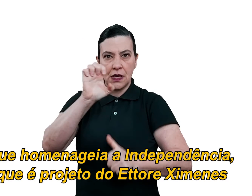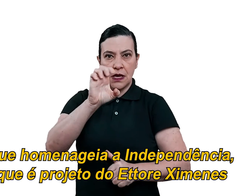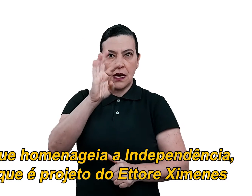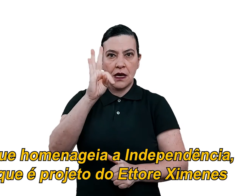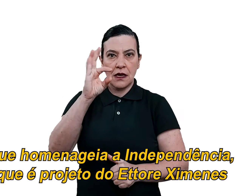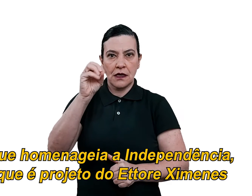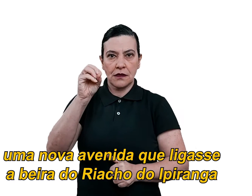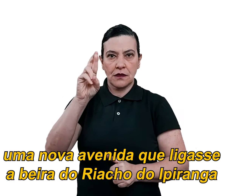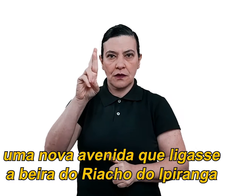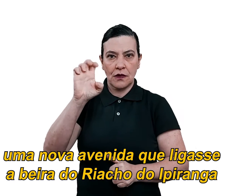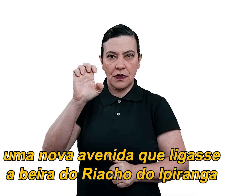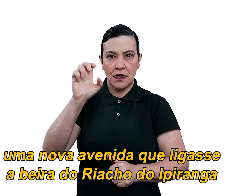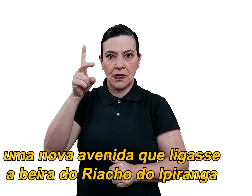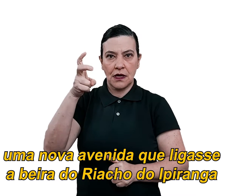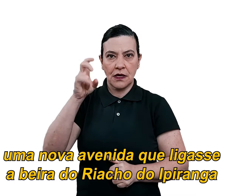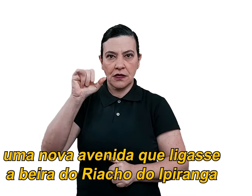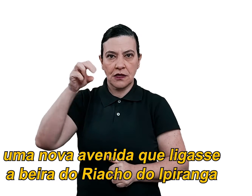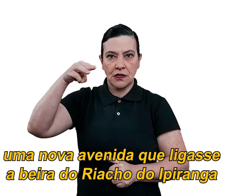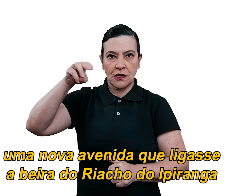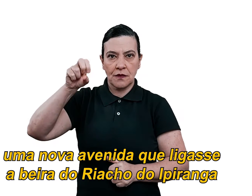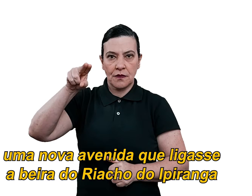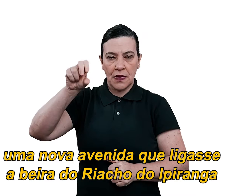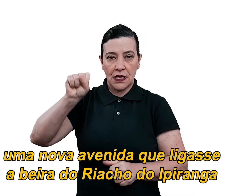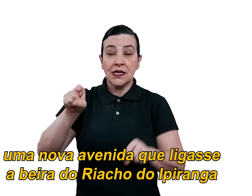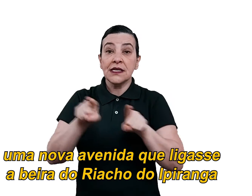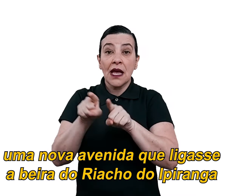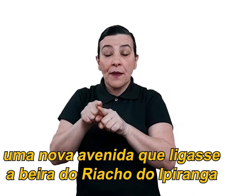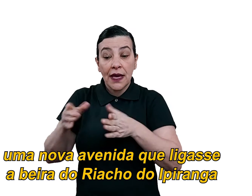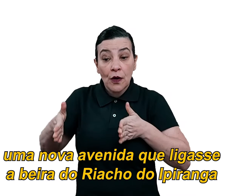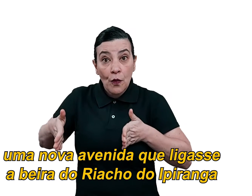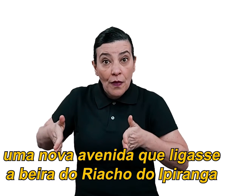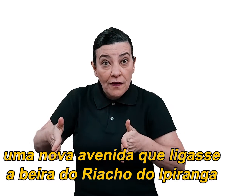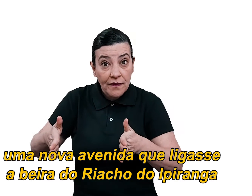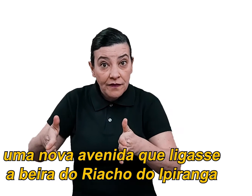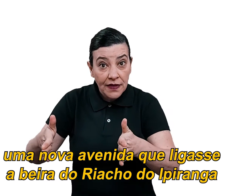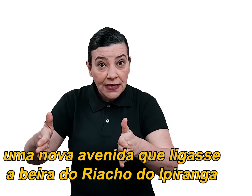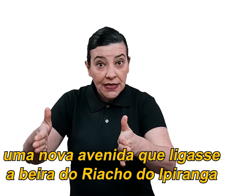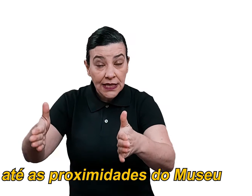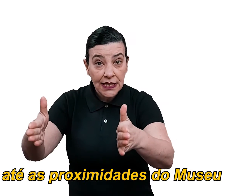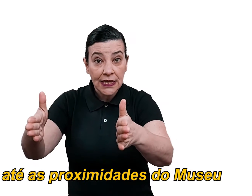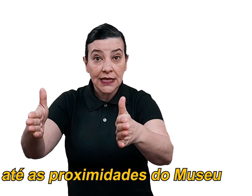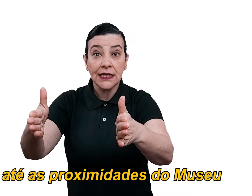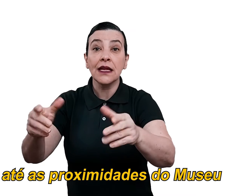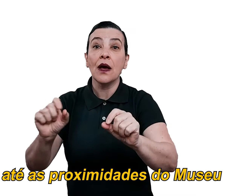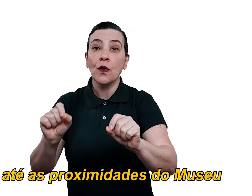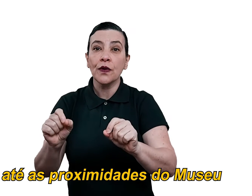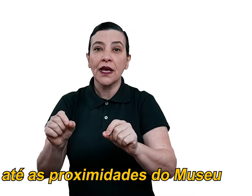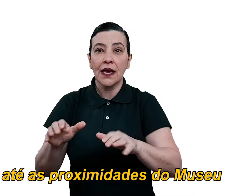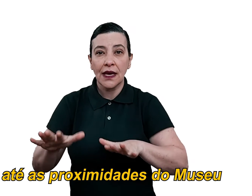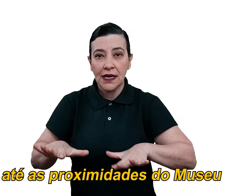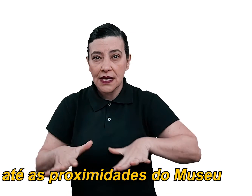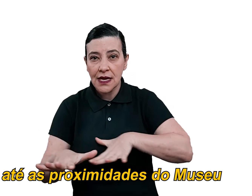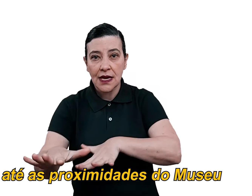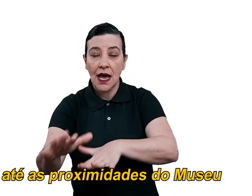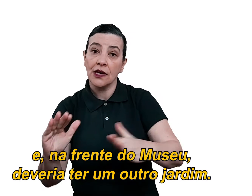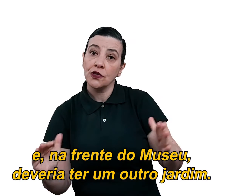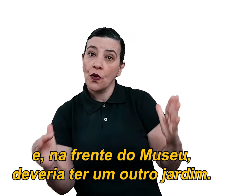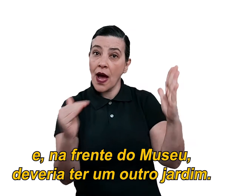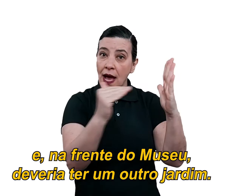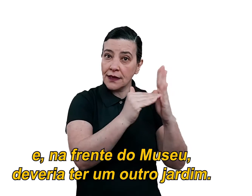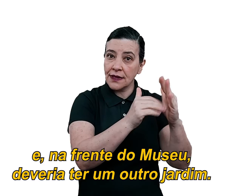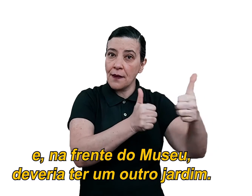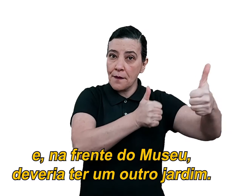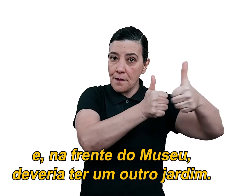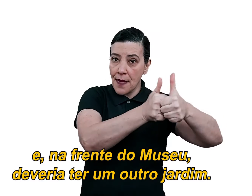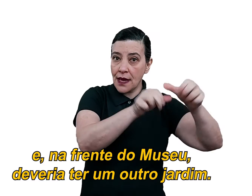Héctor Ximenes, uma nova avenida que ligasse a beira do Riacho do Ipiranga até as proximidades do museu. E